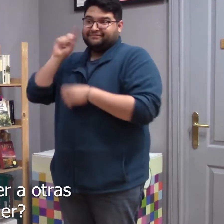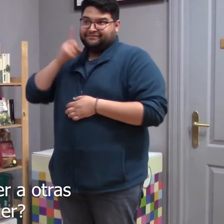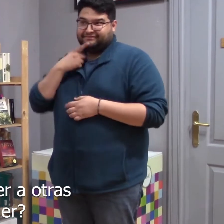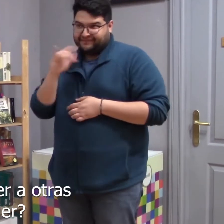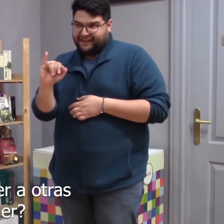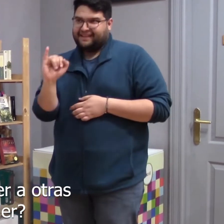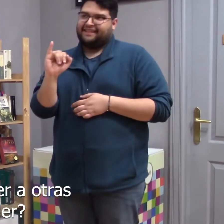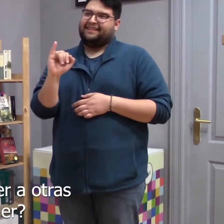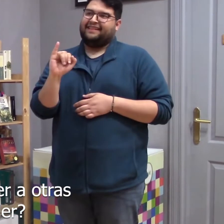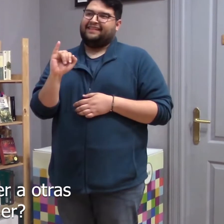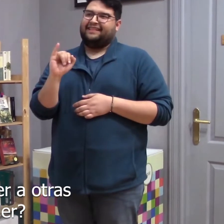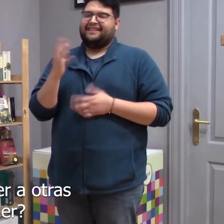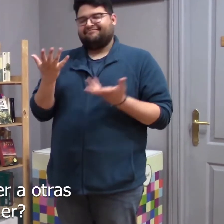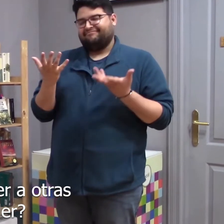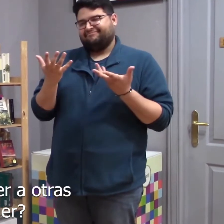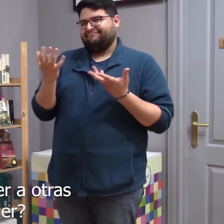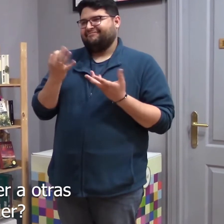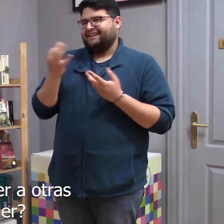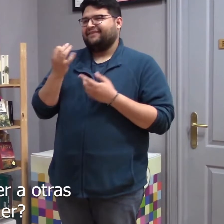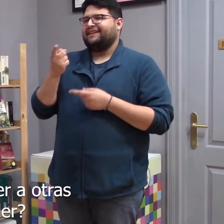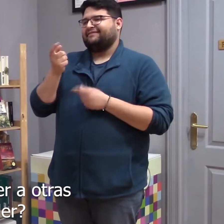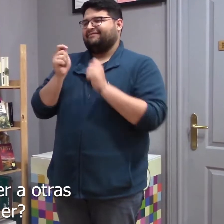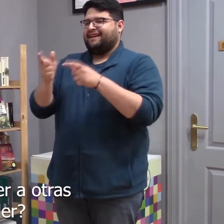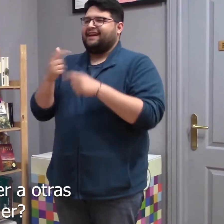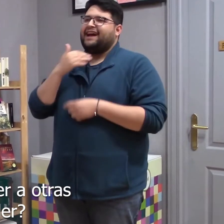A ver, si hubiera personas sordas,